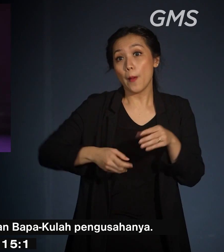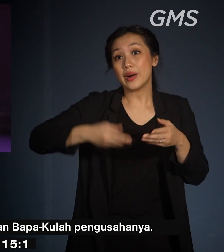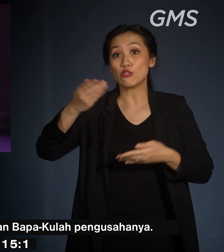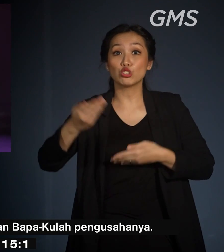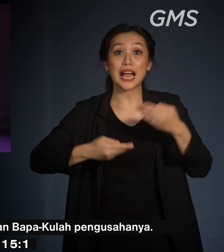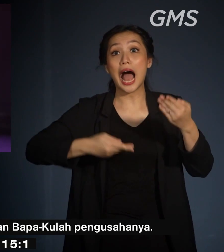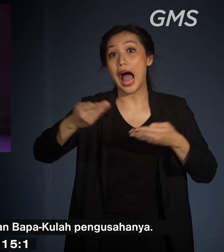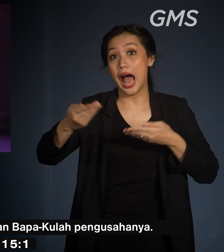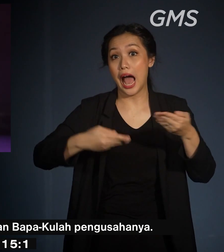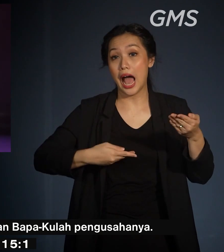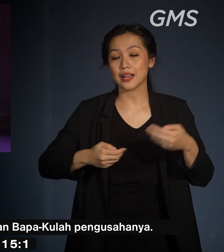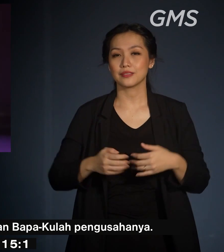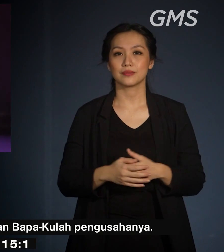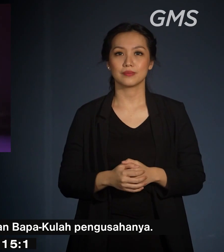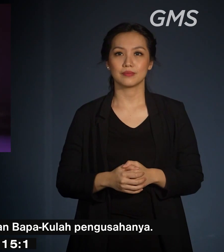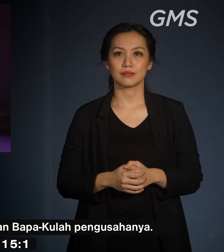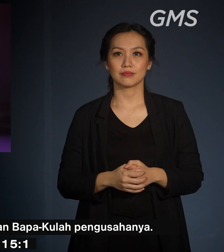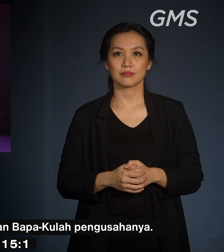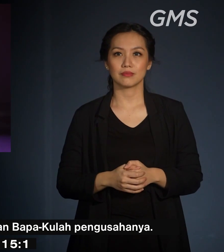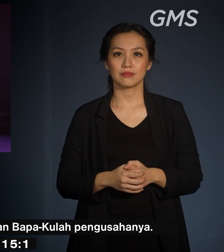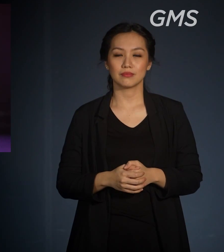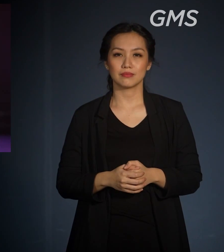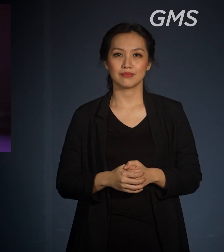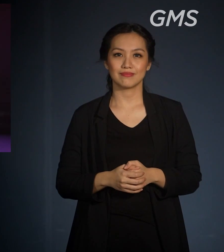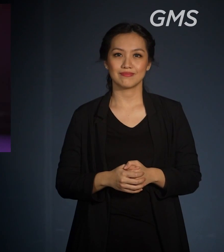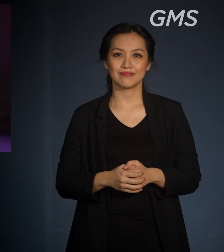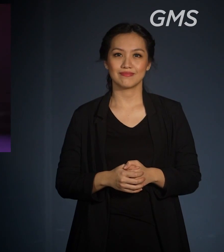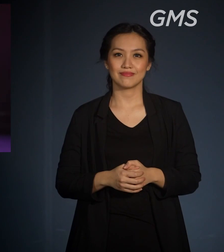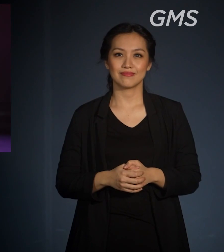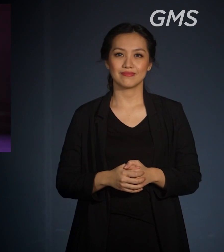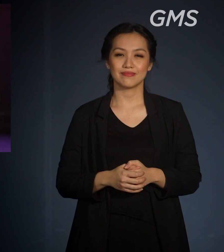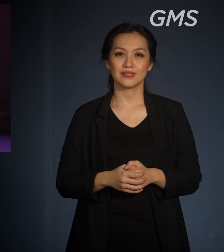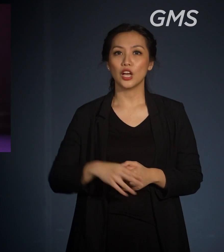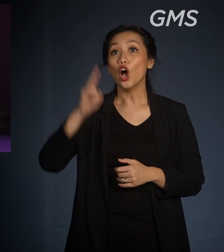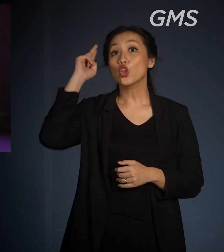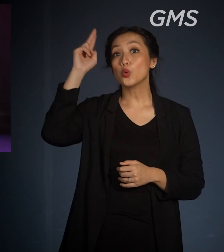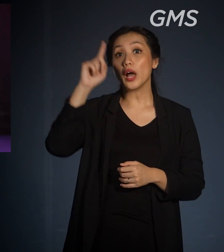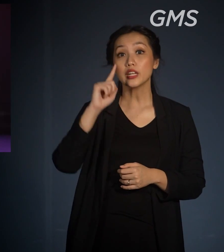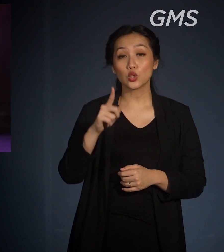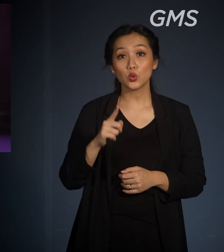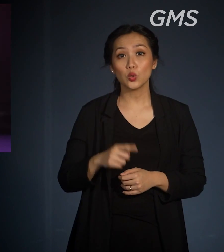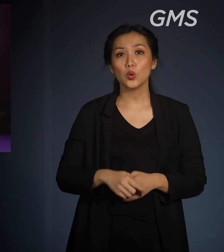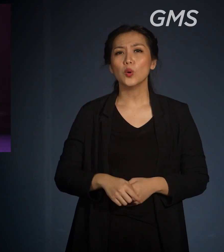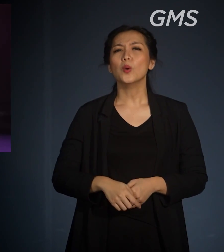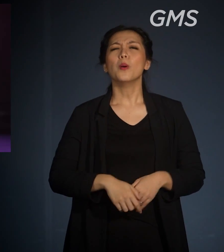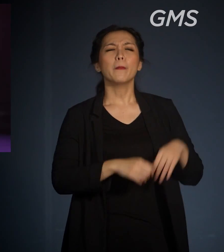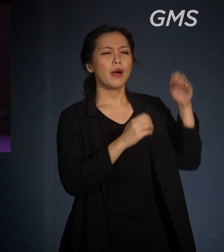benar, Bapakulah pengusahanya. Tuhan kita adalah Bapa yang